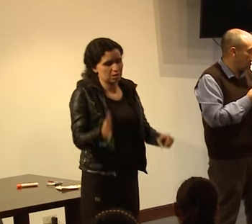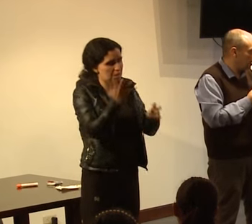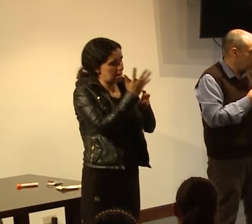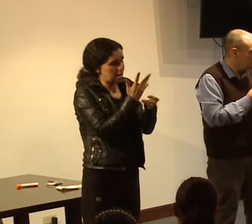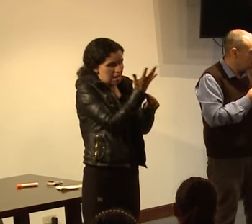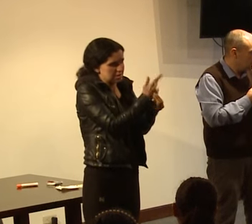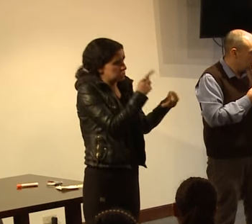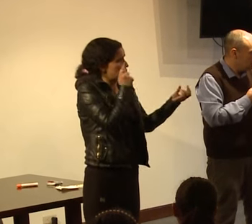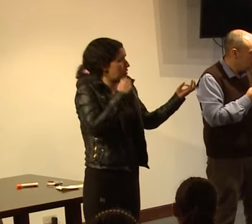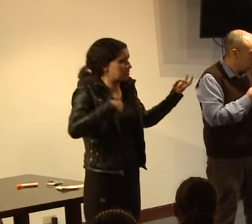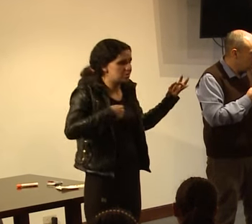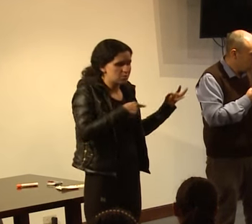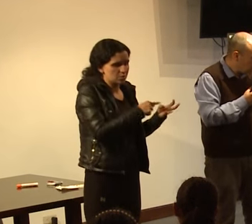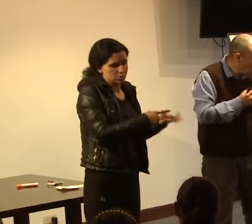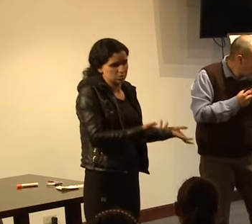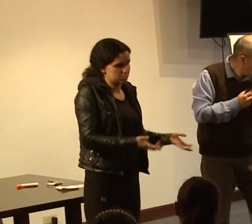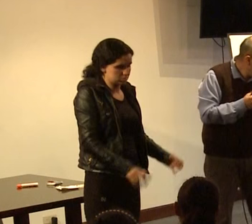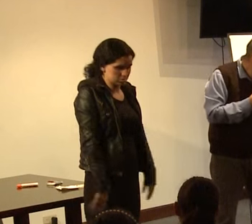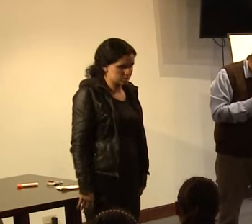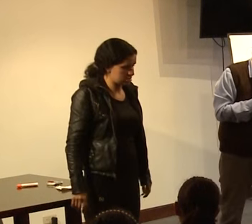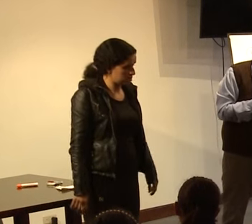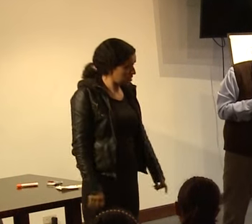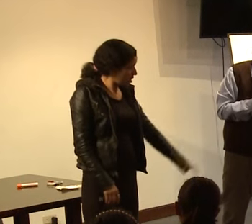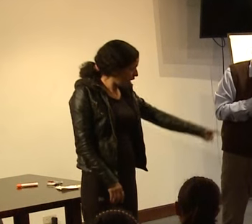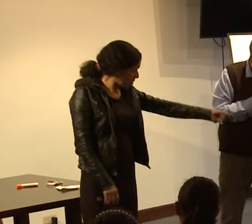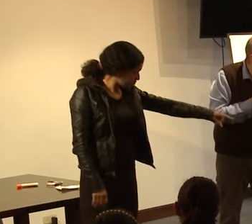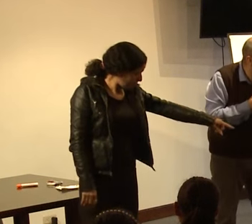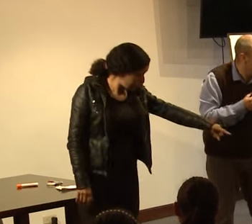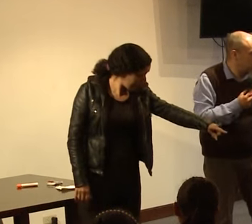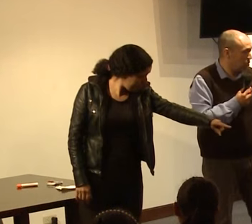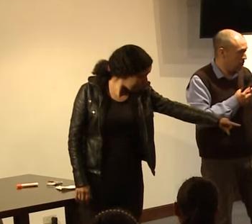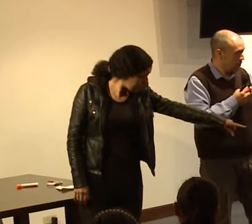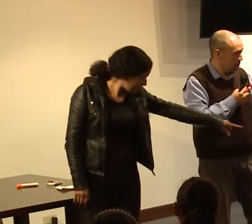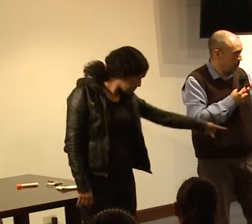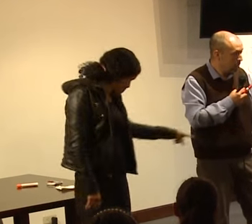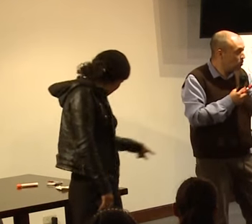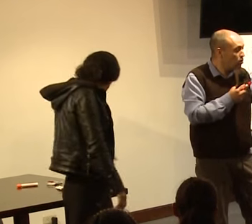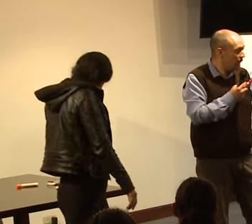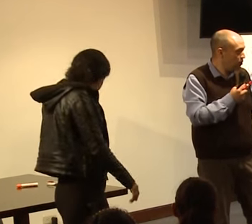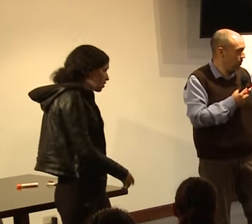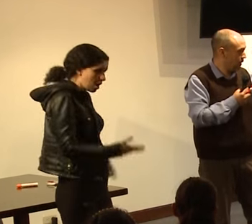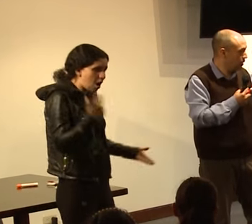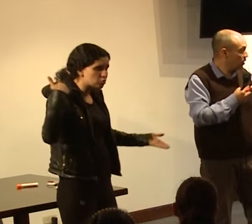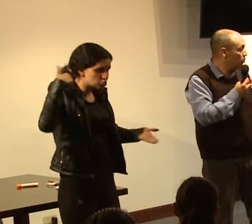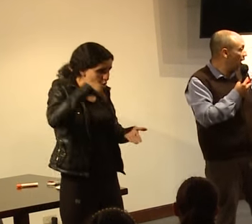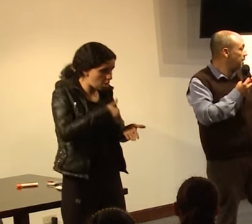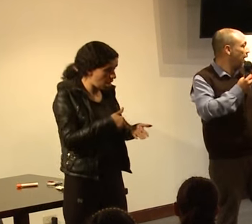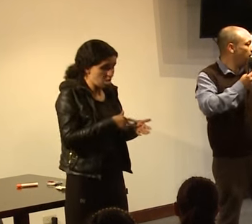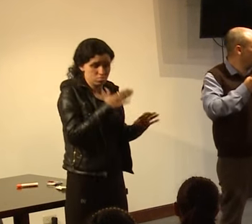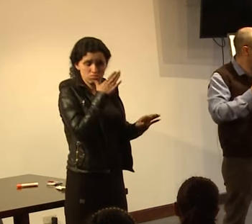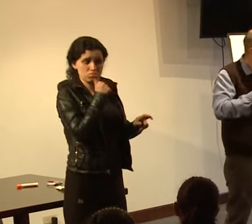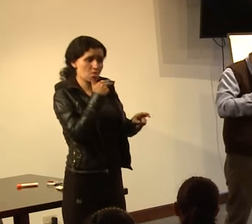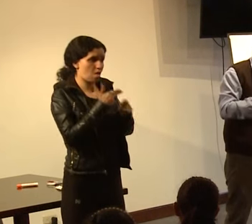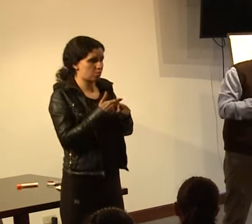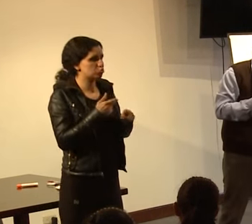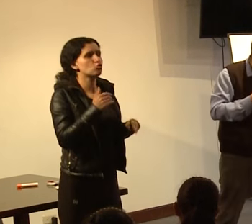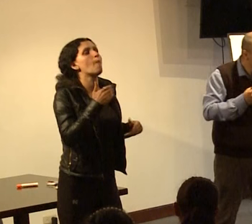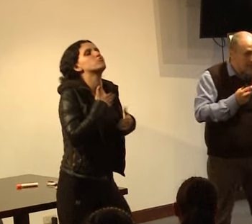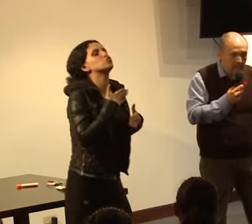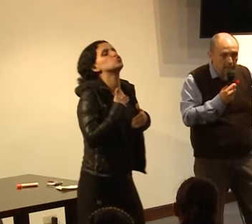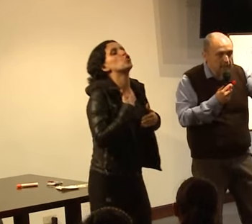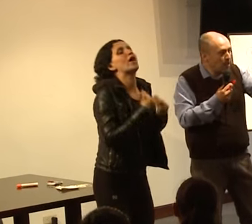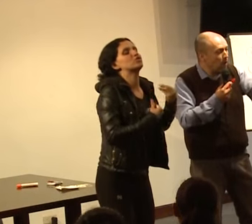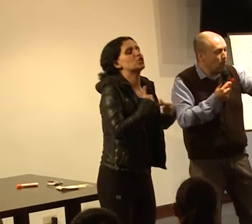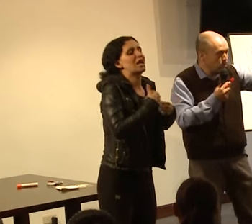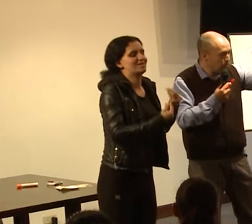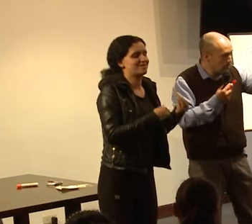producción artística. Sí, todas esas obras que ustedes hicieron, todas tienen autor, ninguna es anónima, ninguna es, ay no, no, son obras